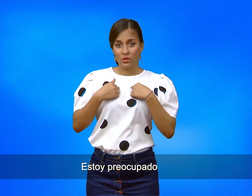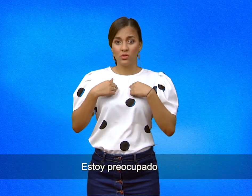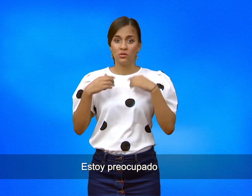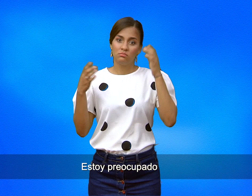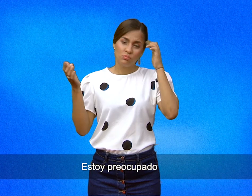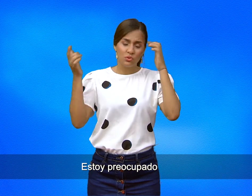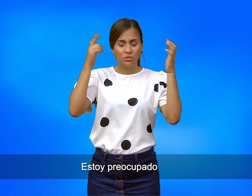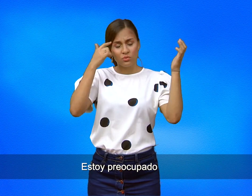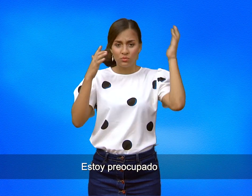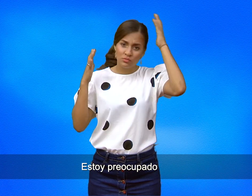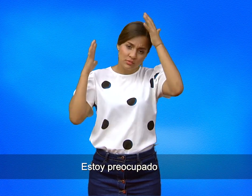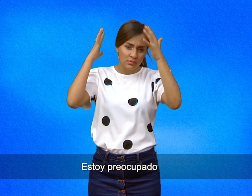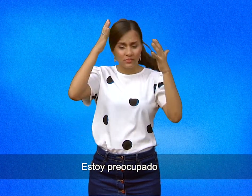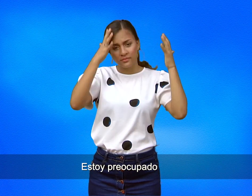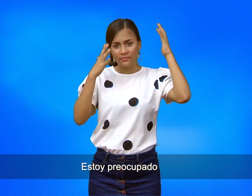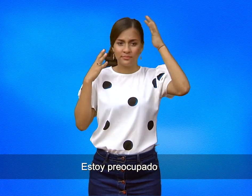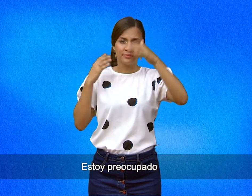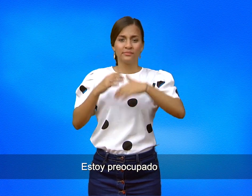Estoy preocupado.